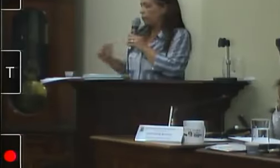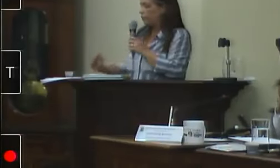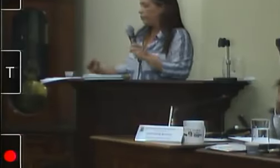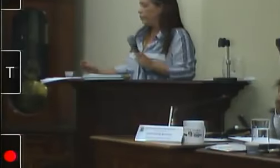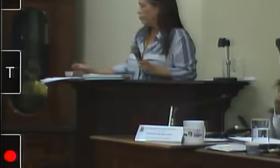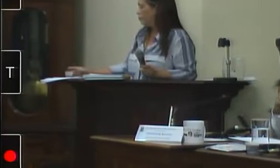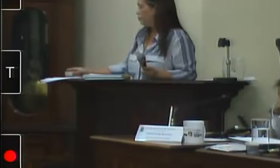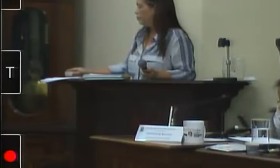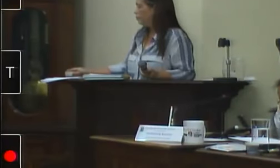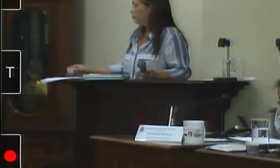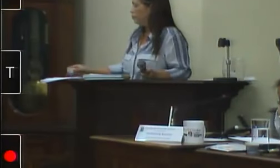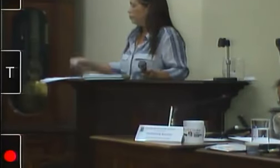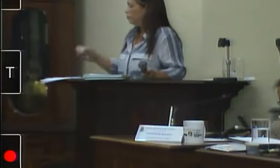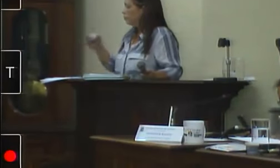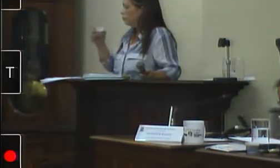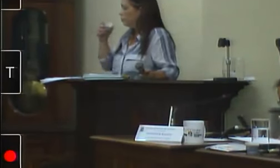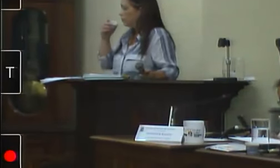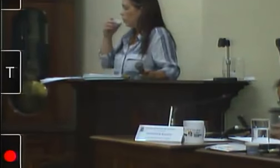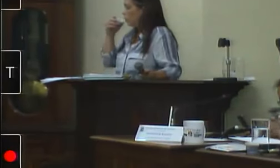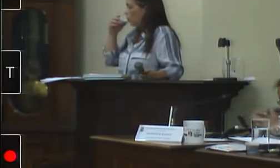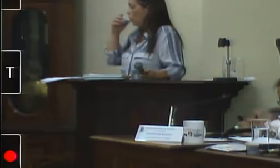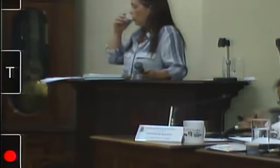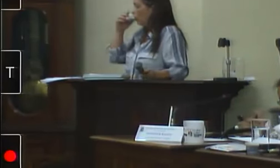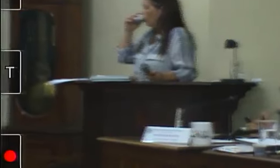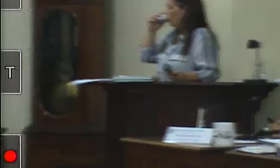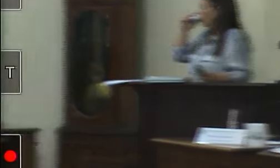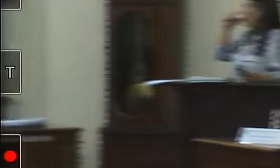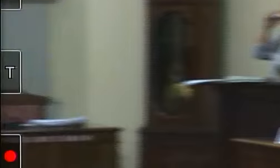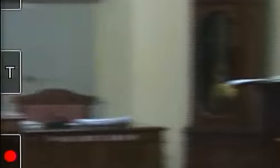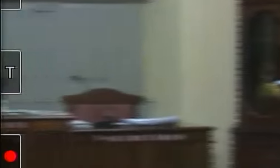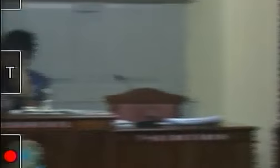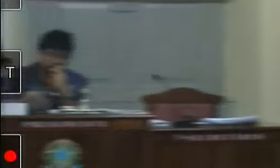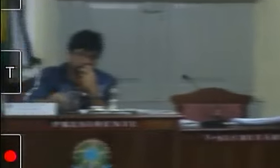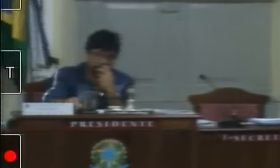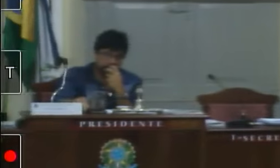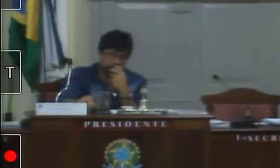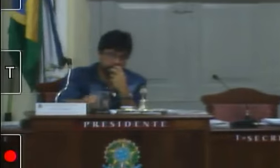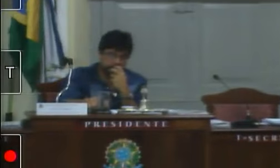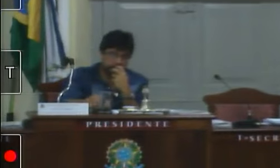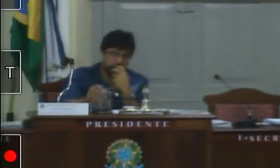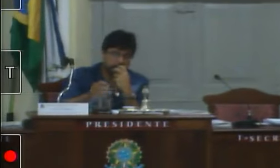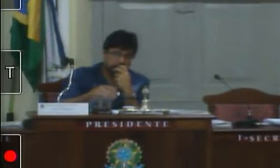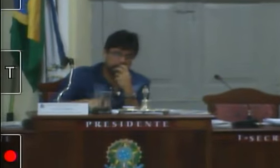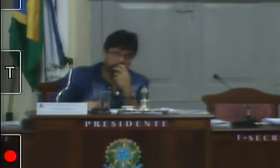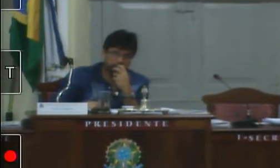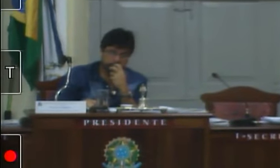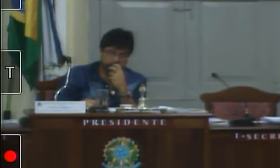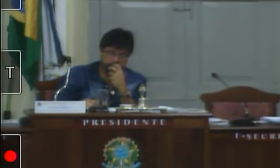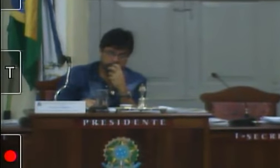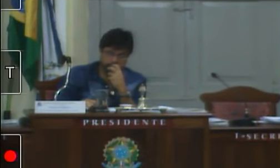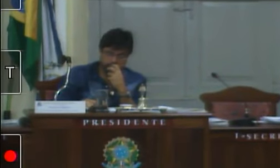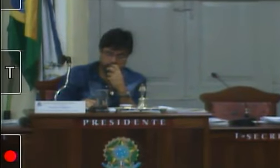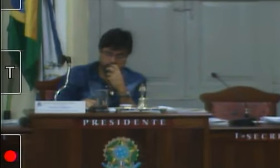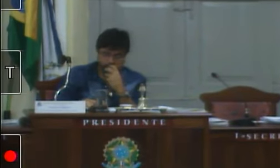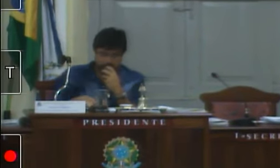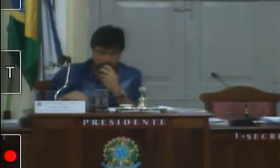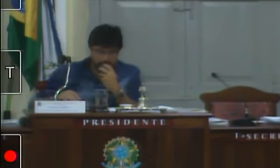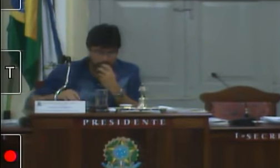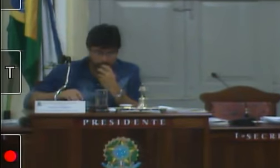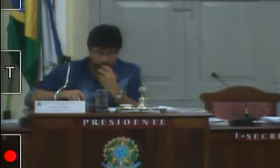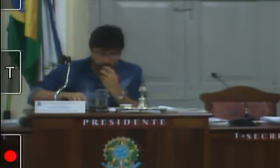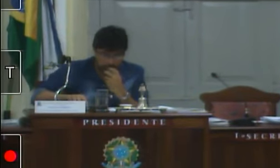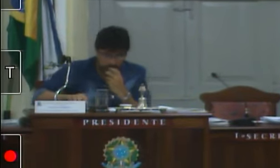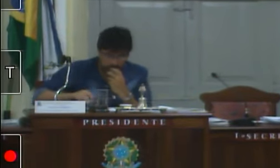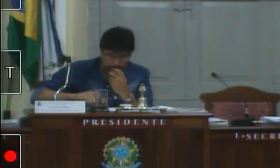boa. Obrigado, vereador Fábio Antônio. Obrigado, secretária. Próximo a fazer uso